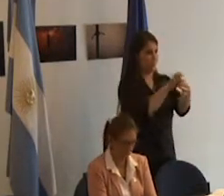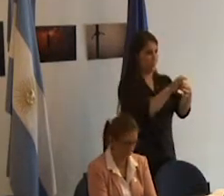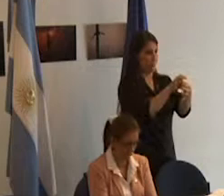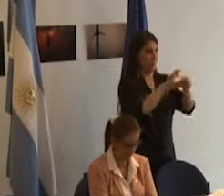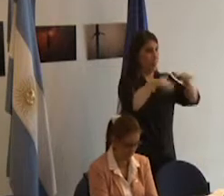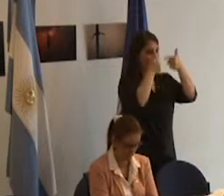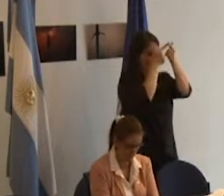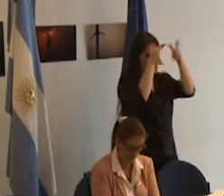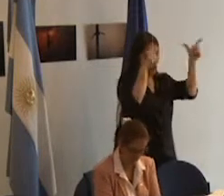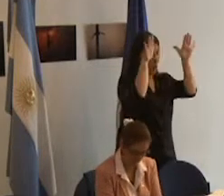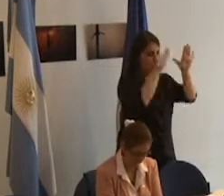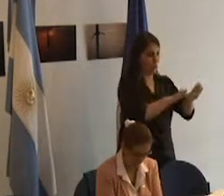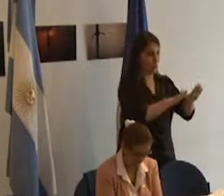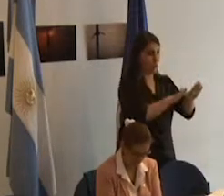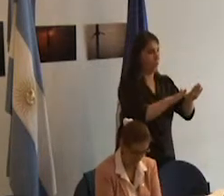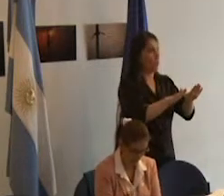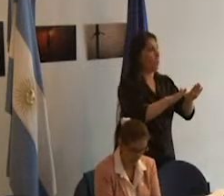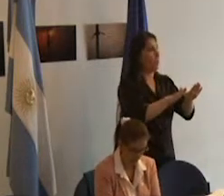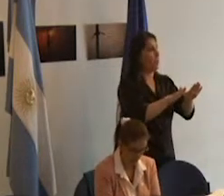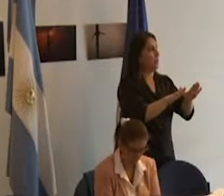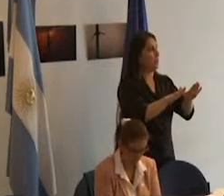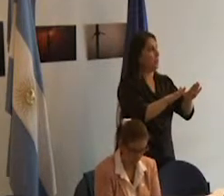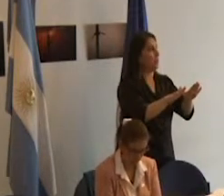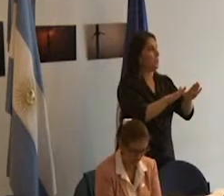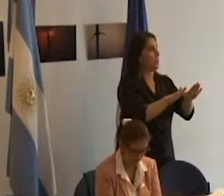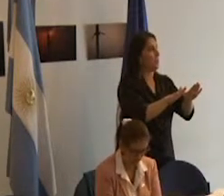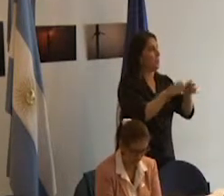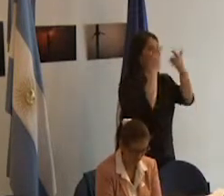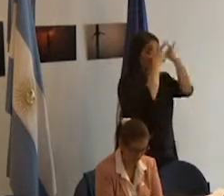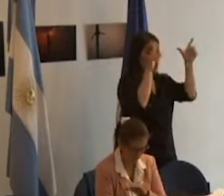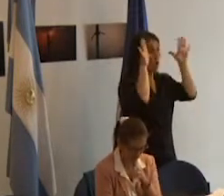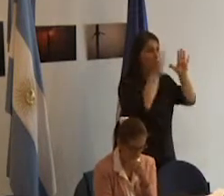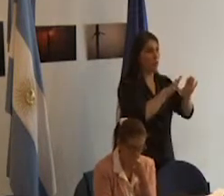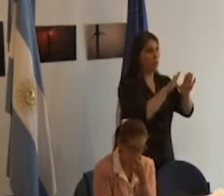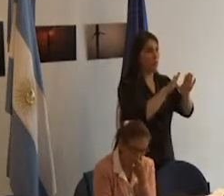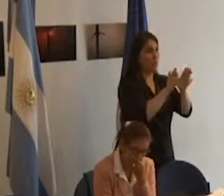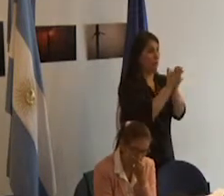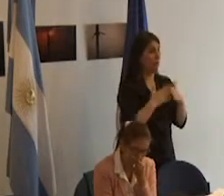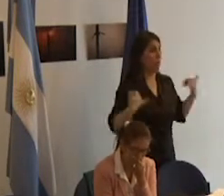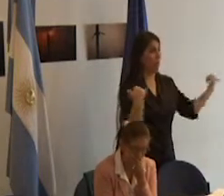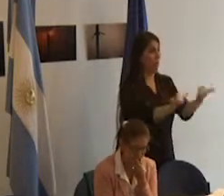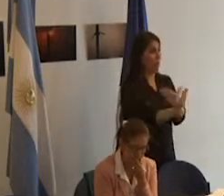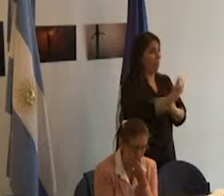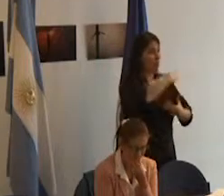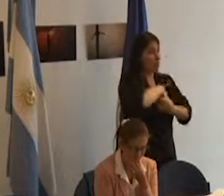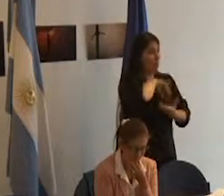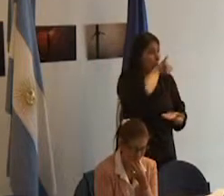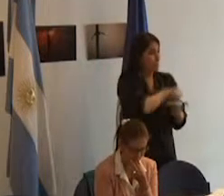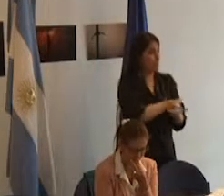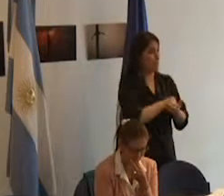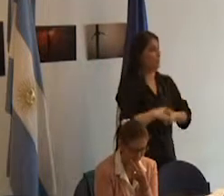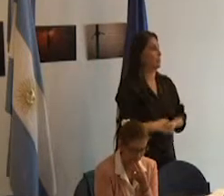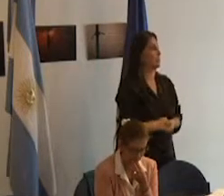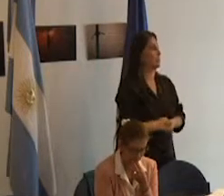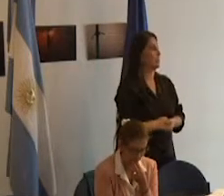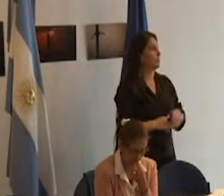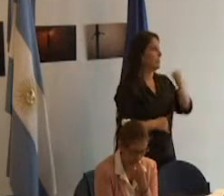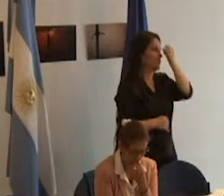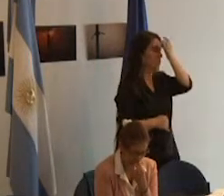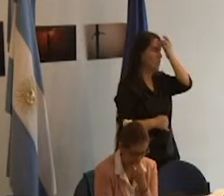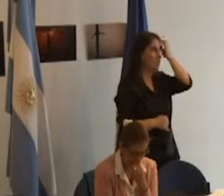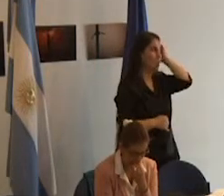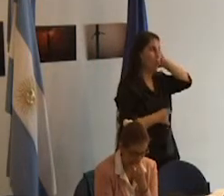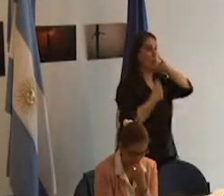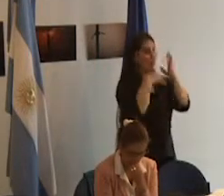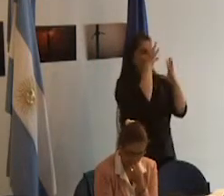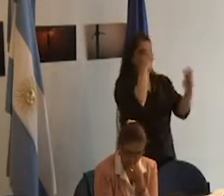el lenguaje constituye en sí mismo las realidades. Por supuesto que estoy de acuerdo con la persona